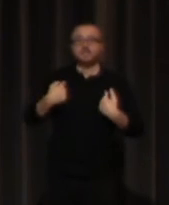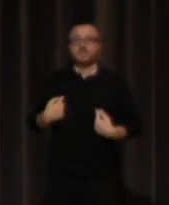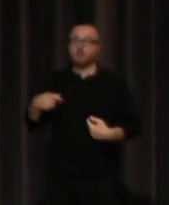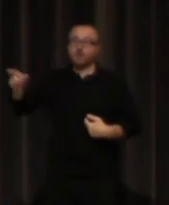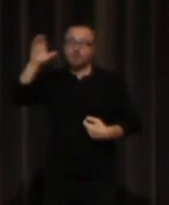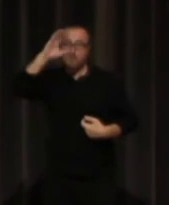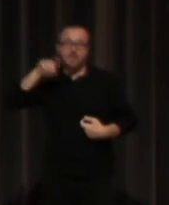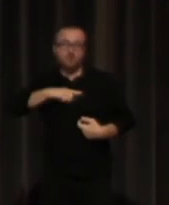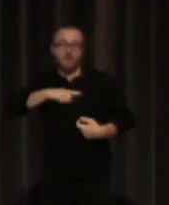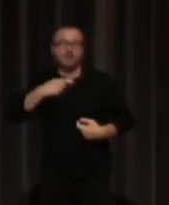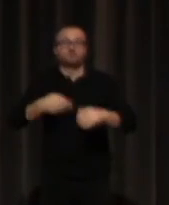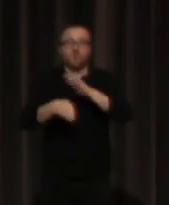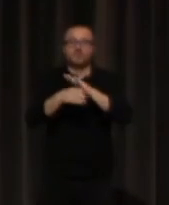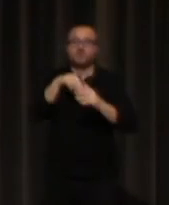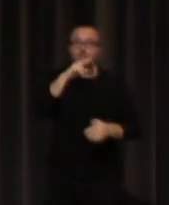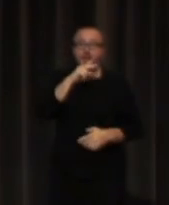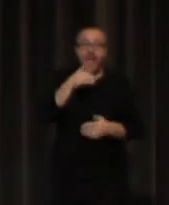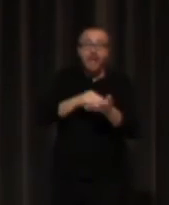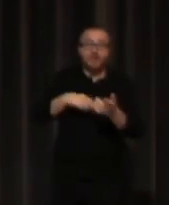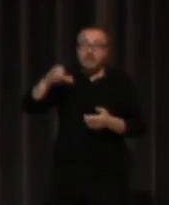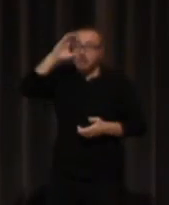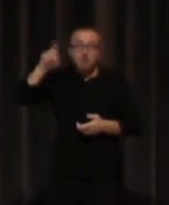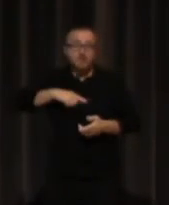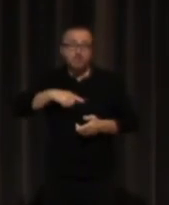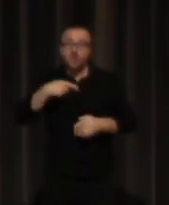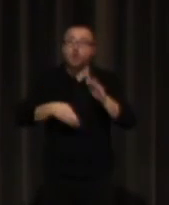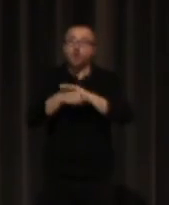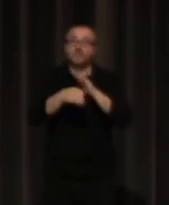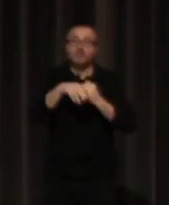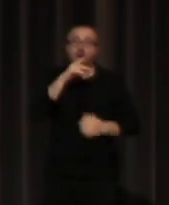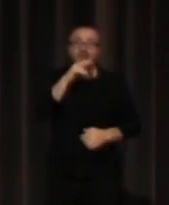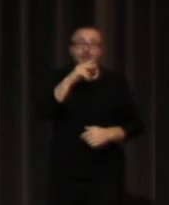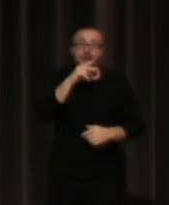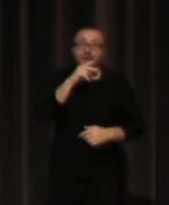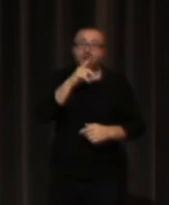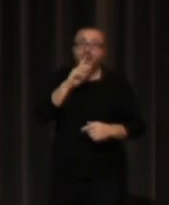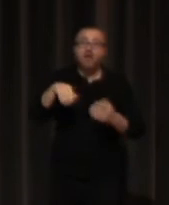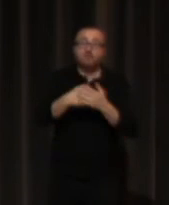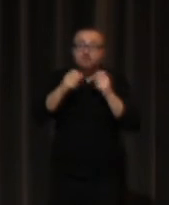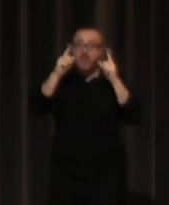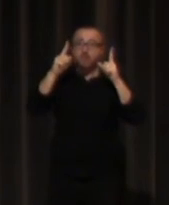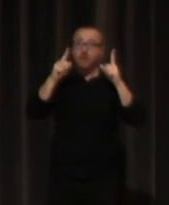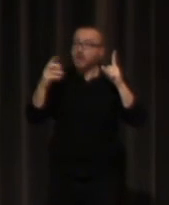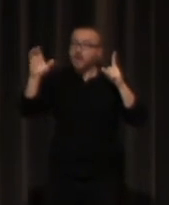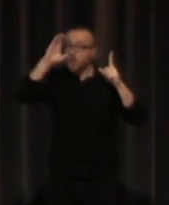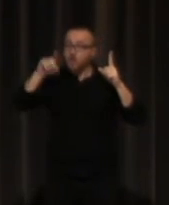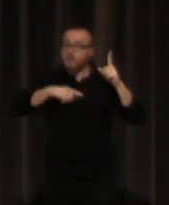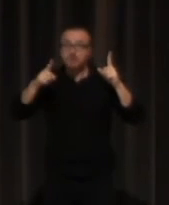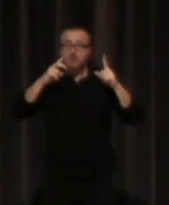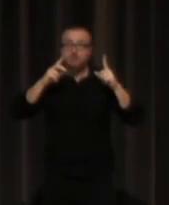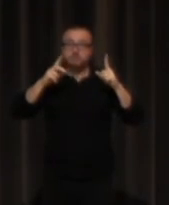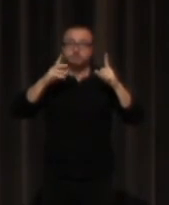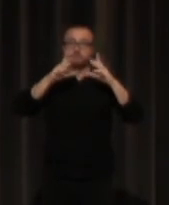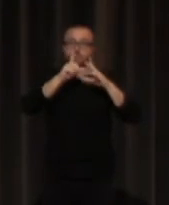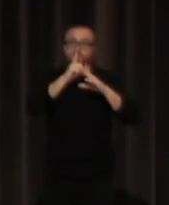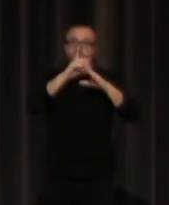hagi precipici a sota, nosaltres anem, no? Perquè creiem, tenim fe que algú ens escolta, que algú és allà. I per això és tan difícil de